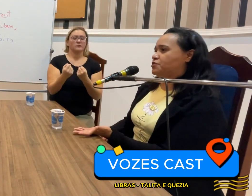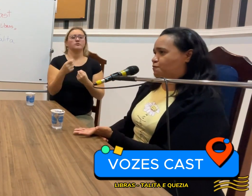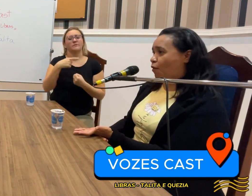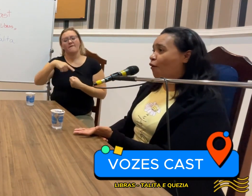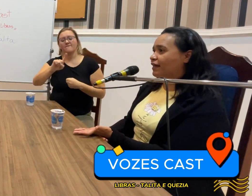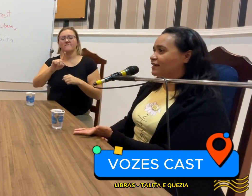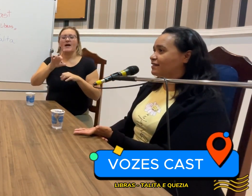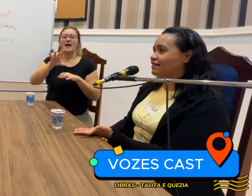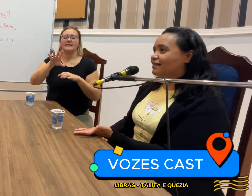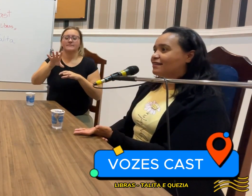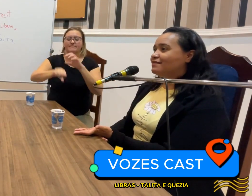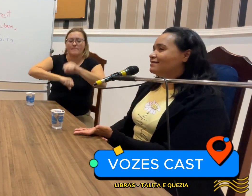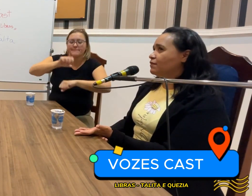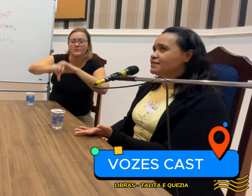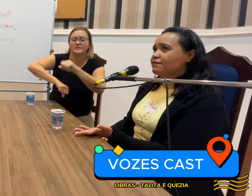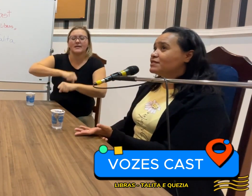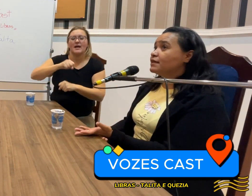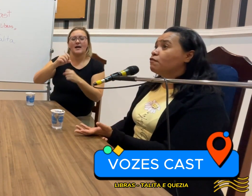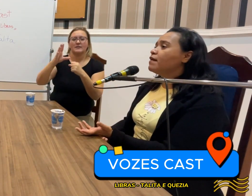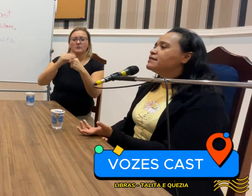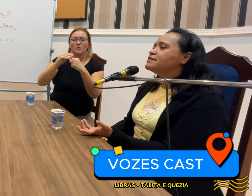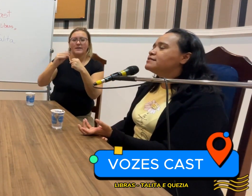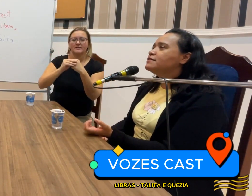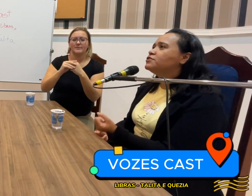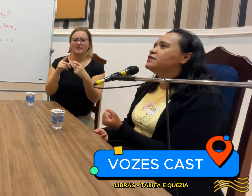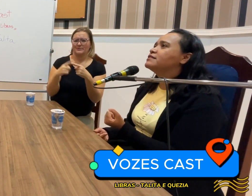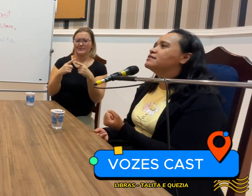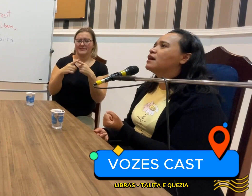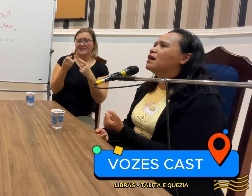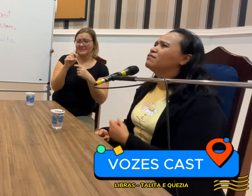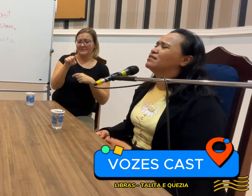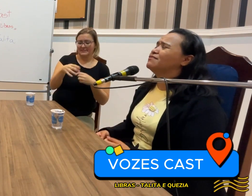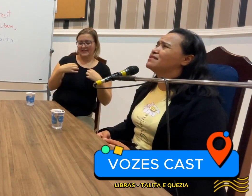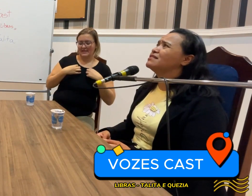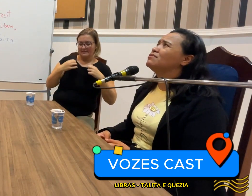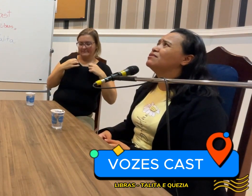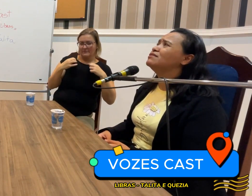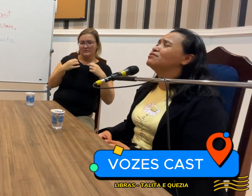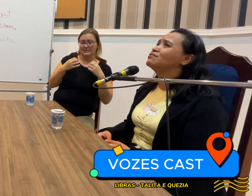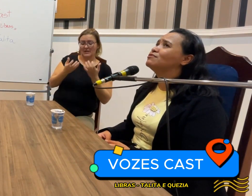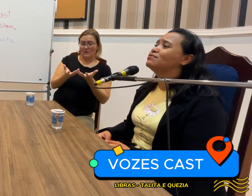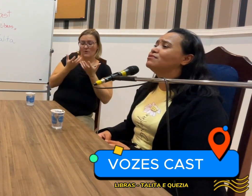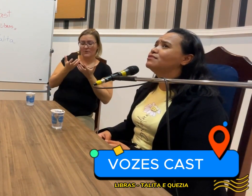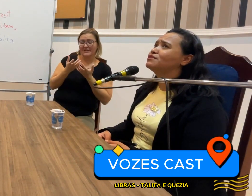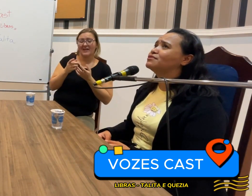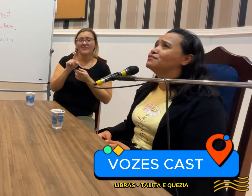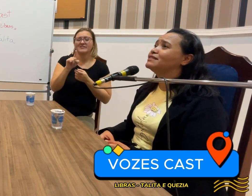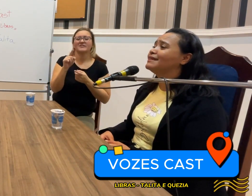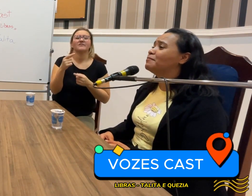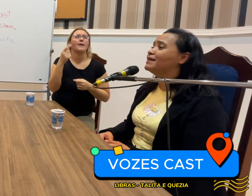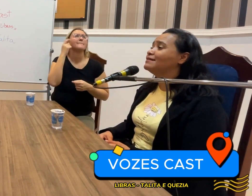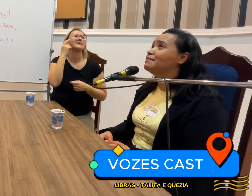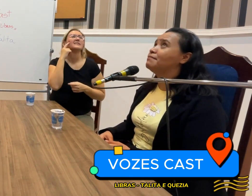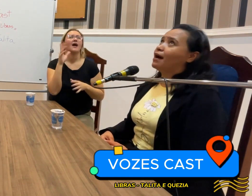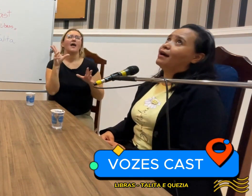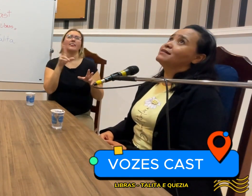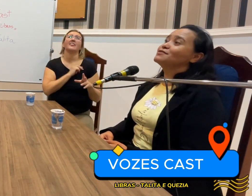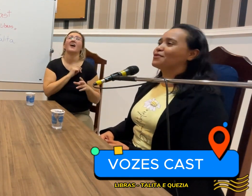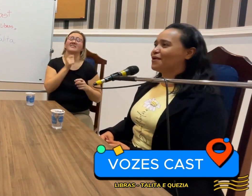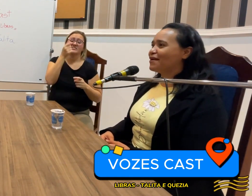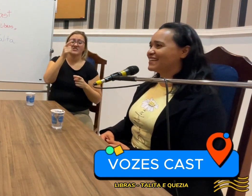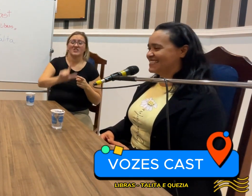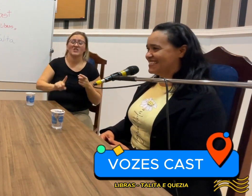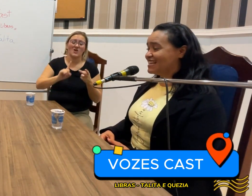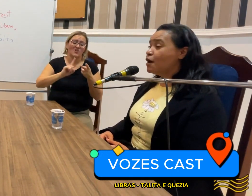você se dispõe... Então, assim, você não vai se sentir assim, eu vou ter que fazer outro curso, vou ter que aprender